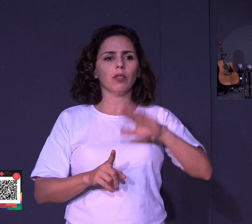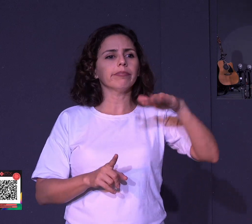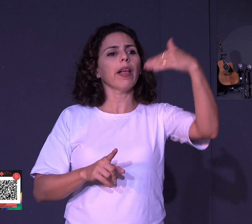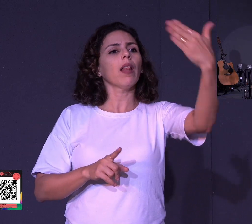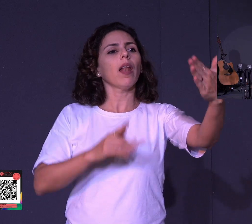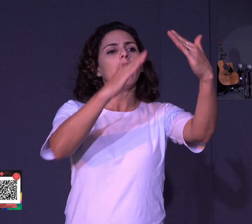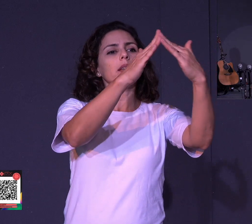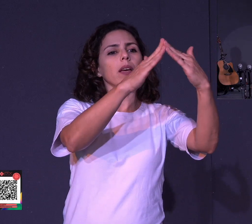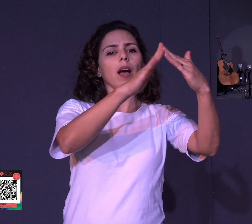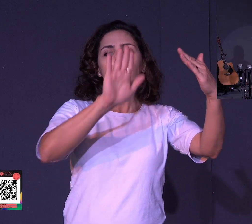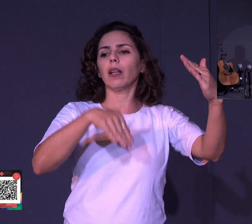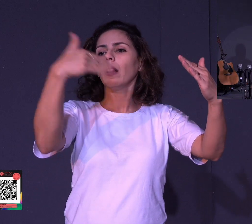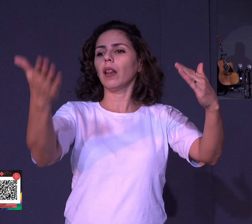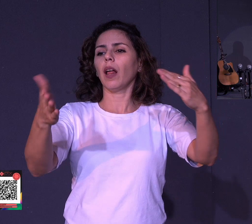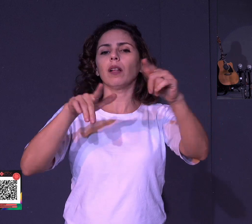qualquer lugar.